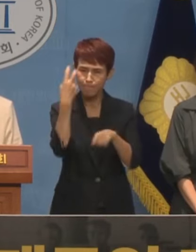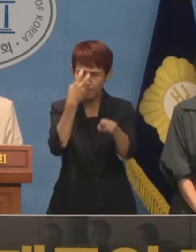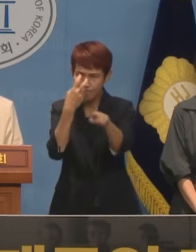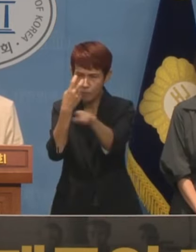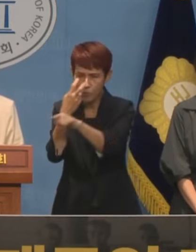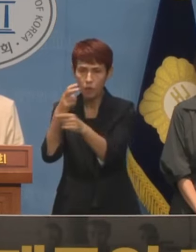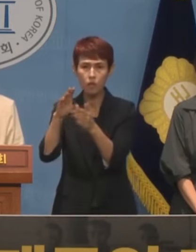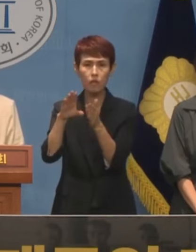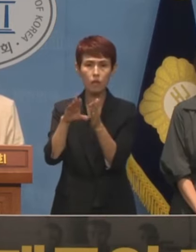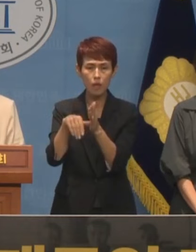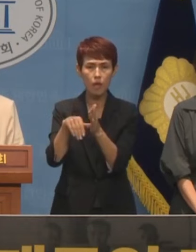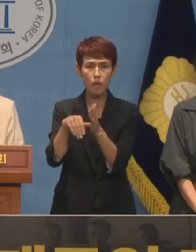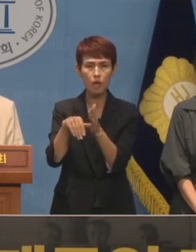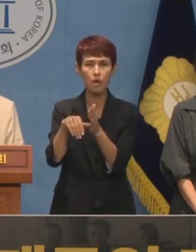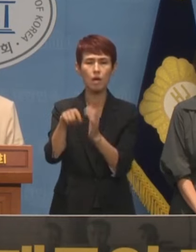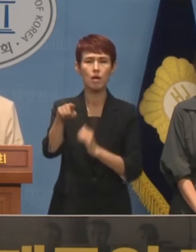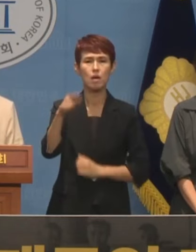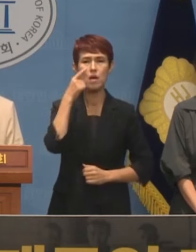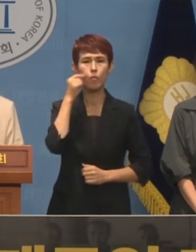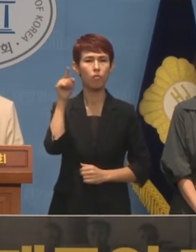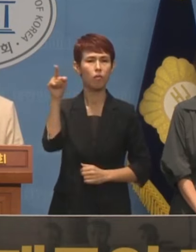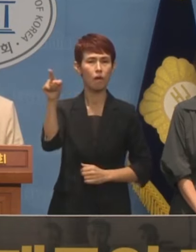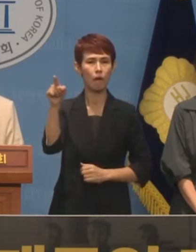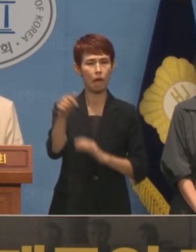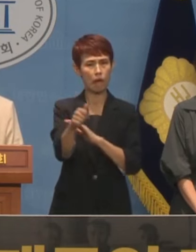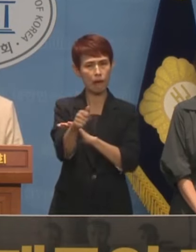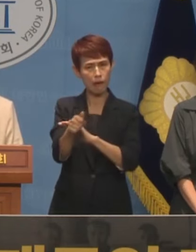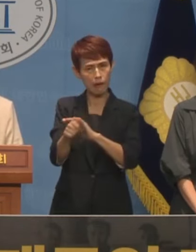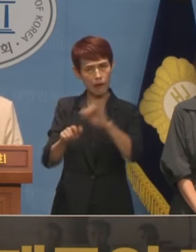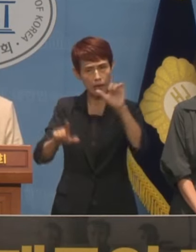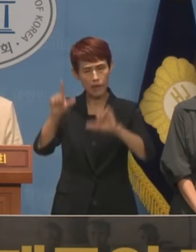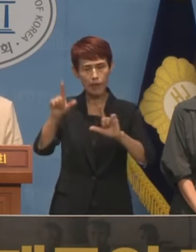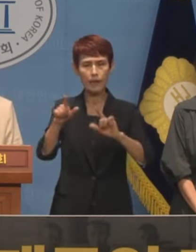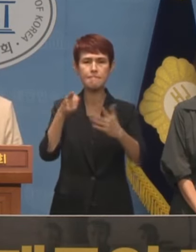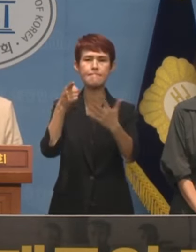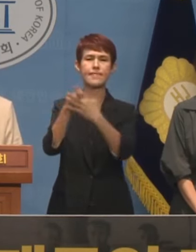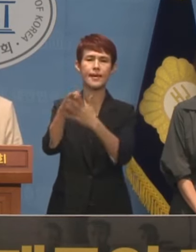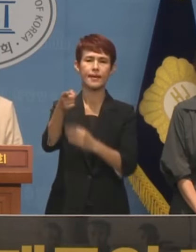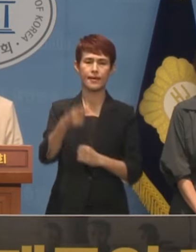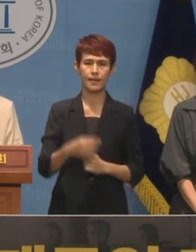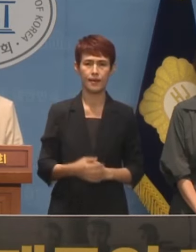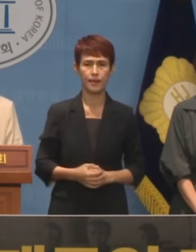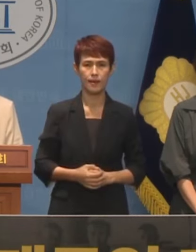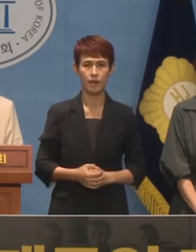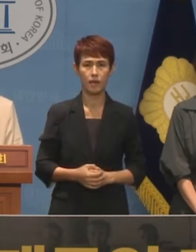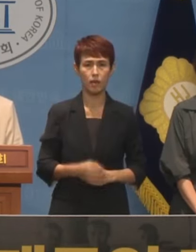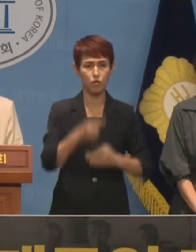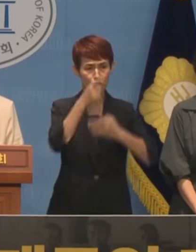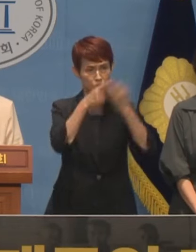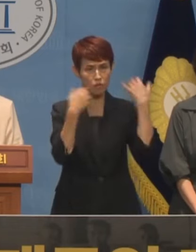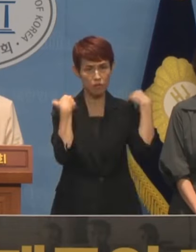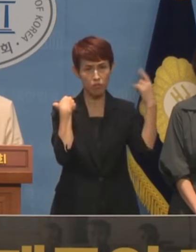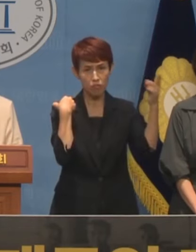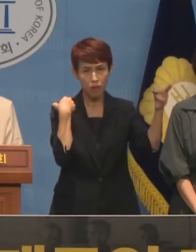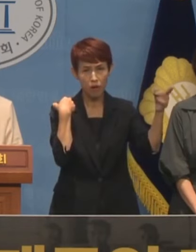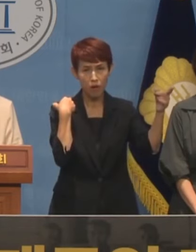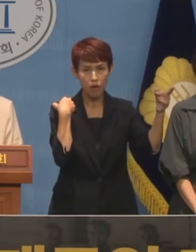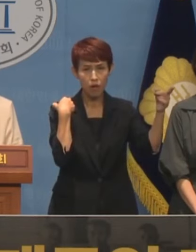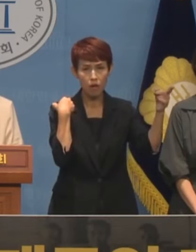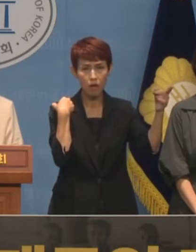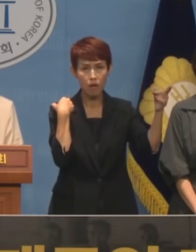가운데 이러한 일본 당국의 비겁한 태도를 알 수 있었습니다 동시에 윤성열 정부가